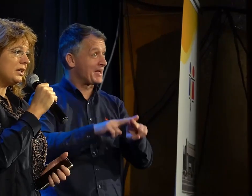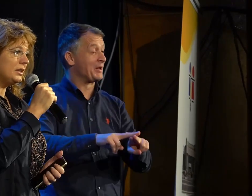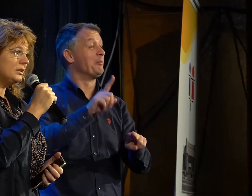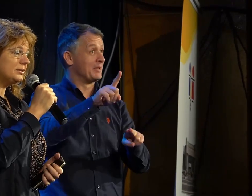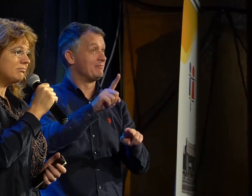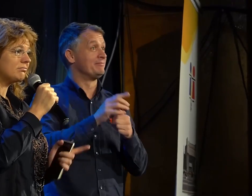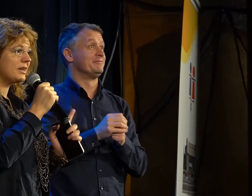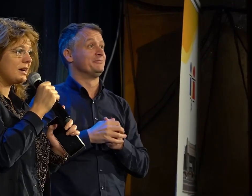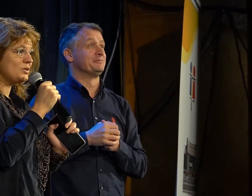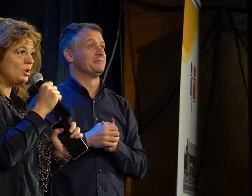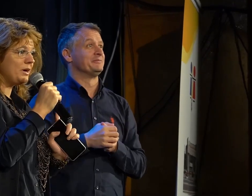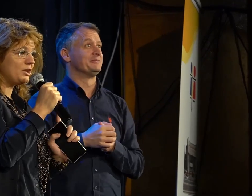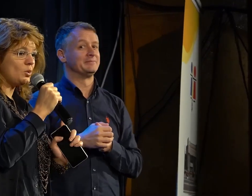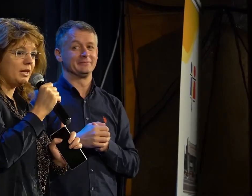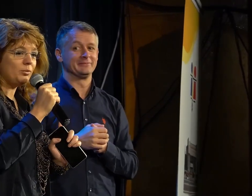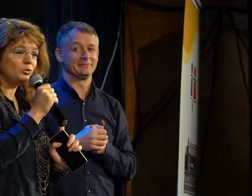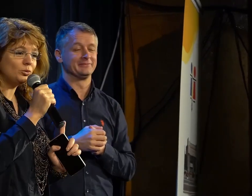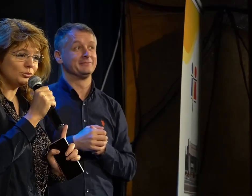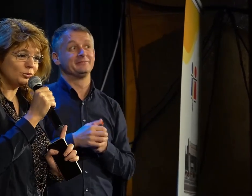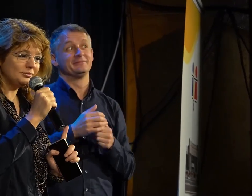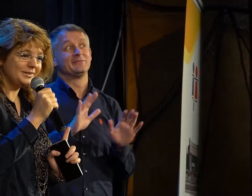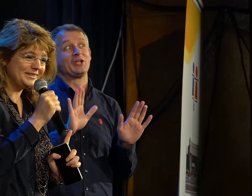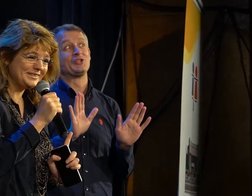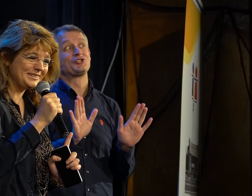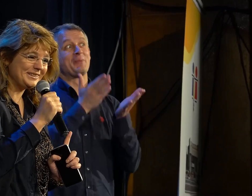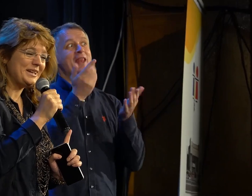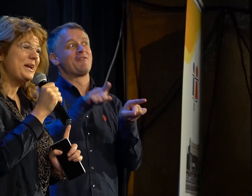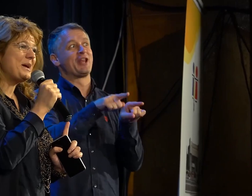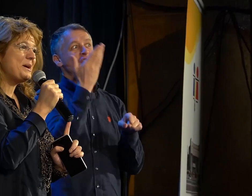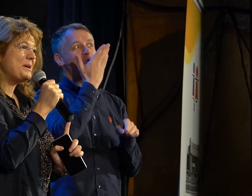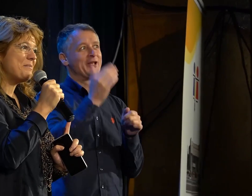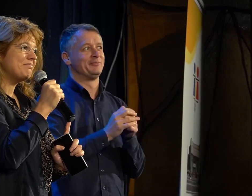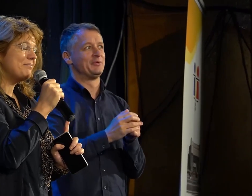Deci, ca să o luăm ca la școală, punctul 1,